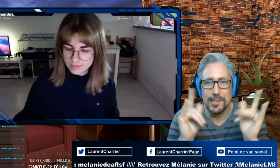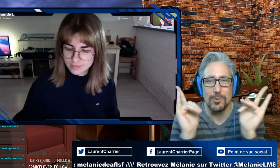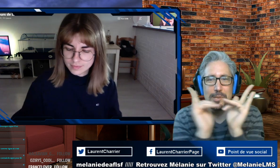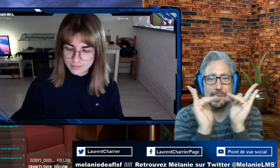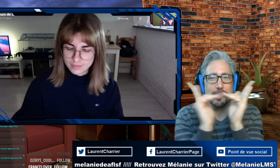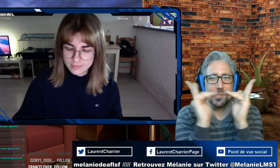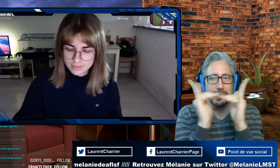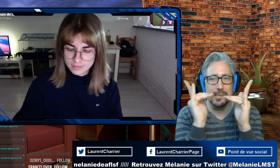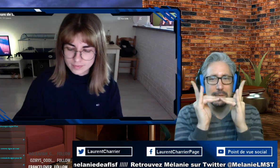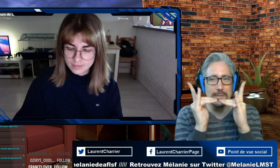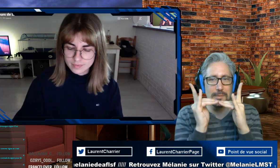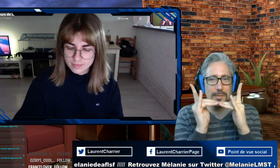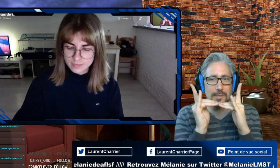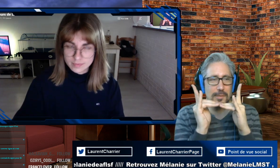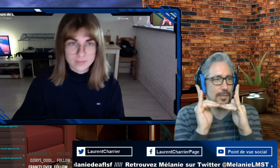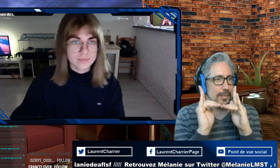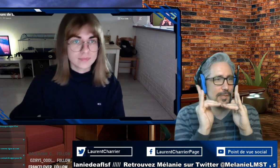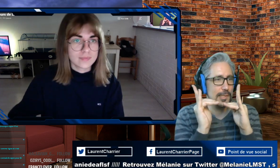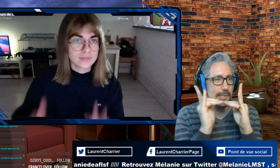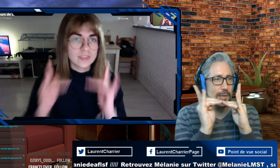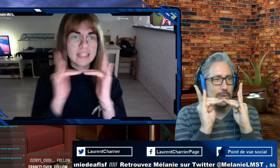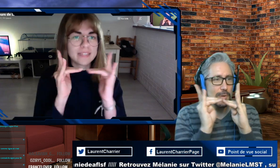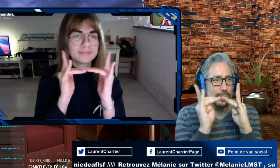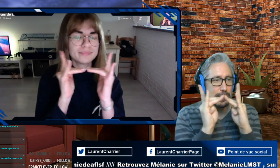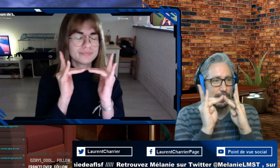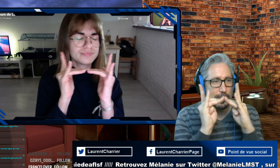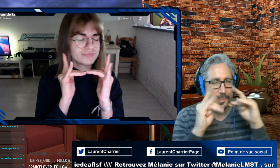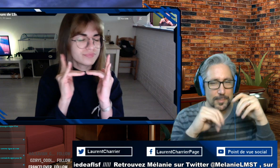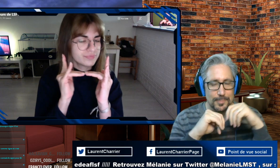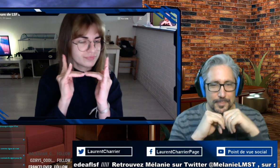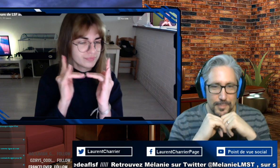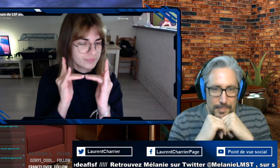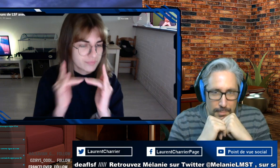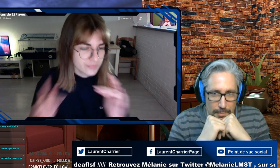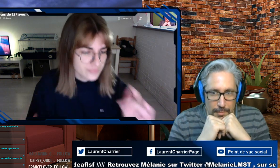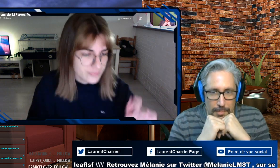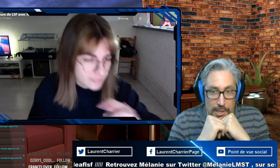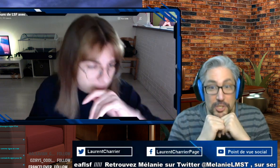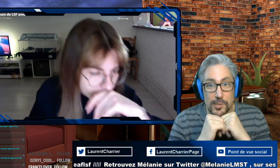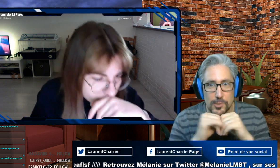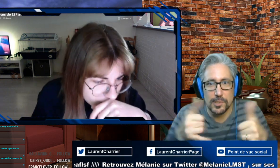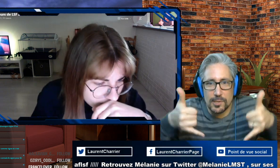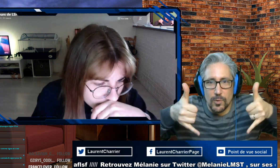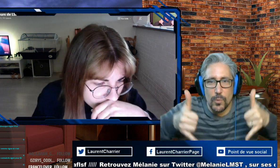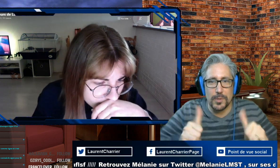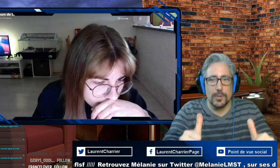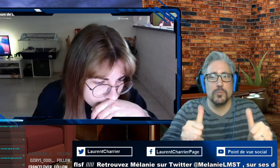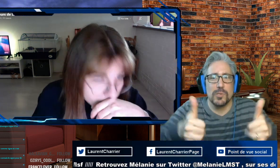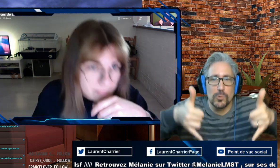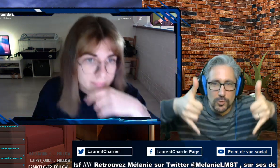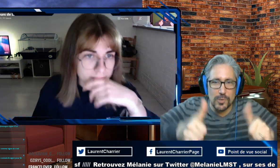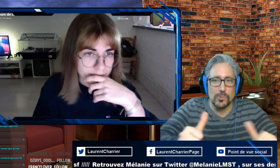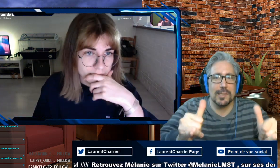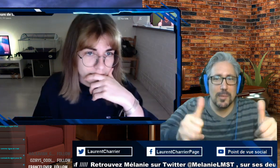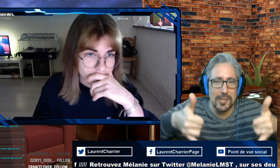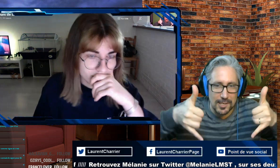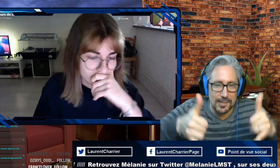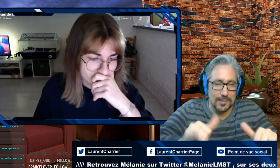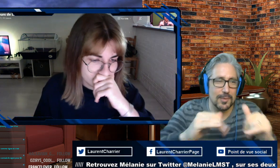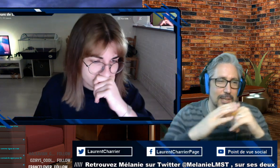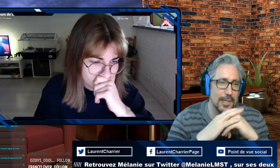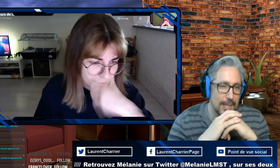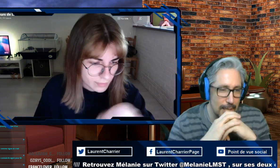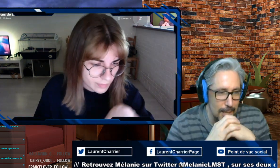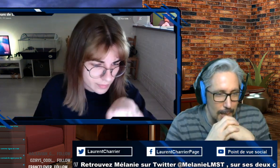Ouais, le lit, c'est comme ça, c'est ça. C'est ça, c'est le lit, c'est comme ça. Chaise aussi, c'est. Tu mets sous la table la